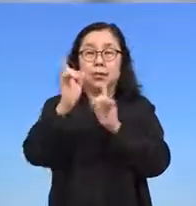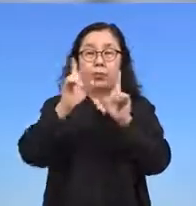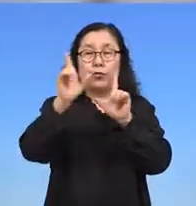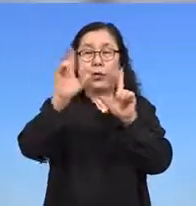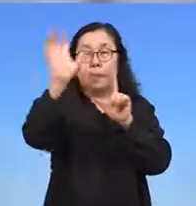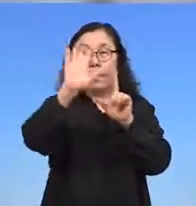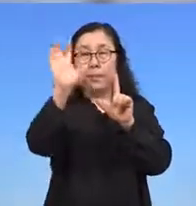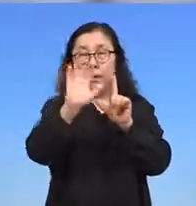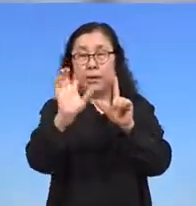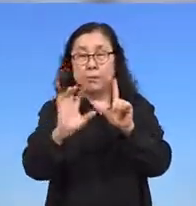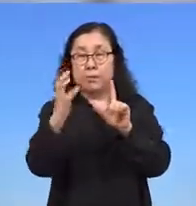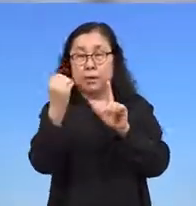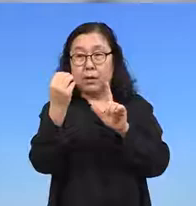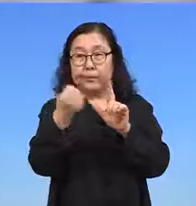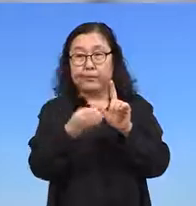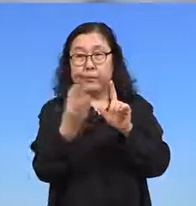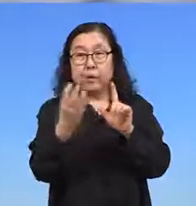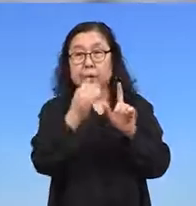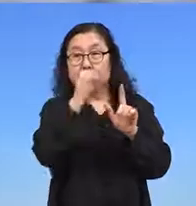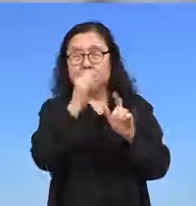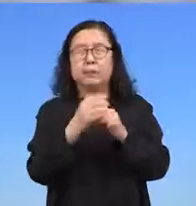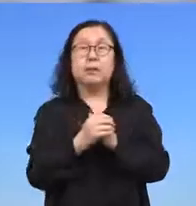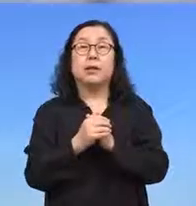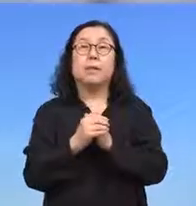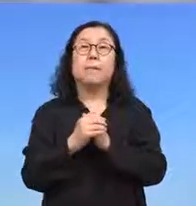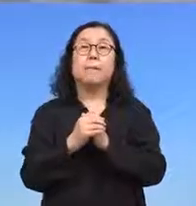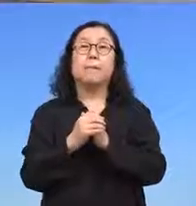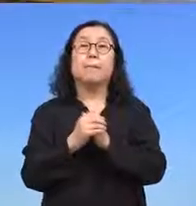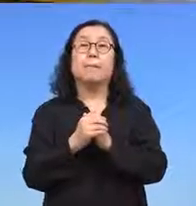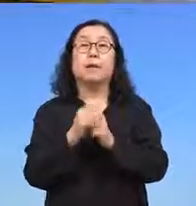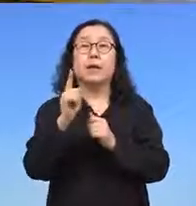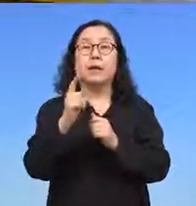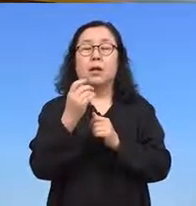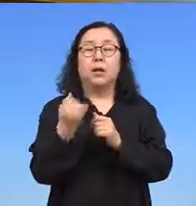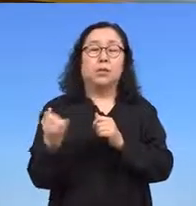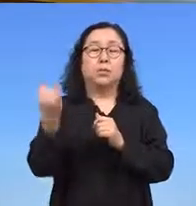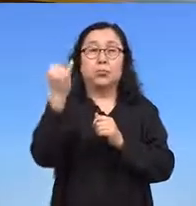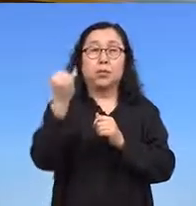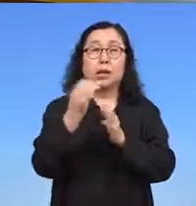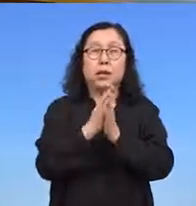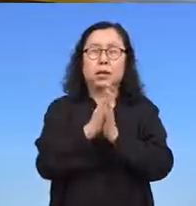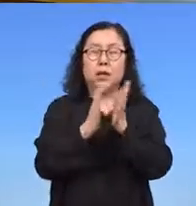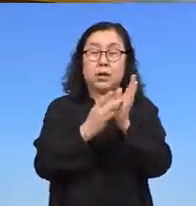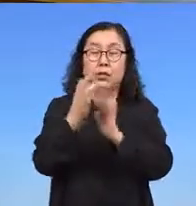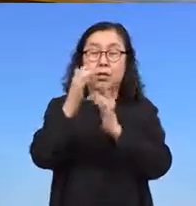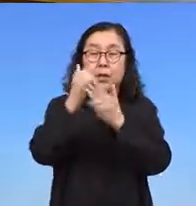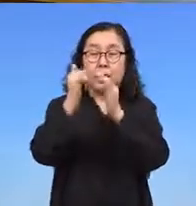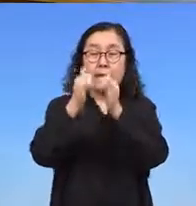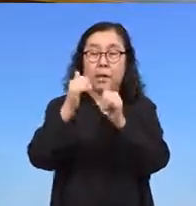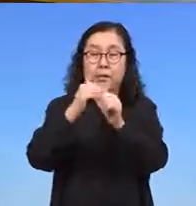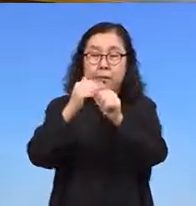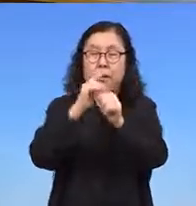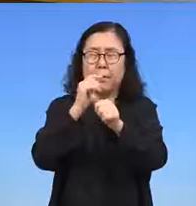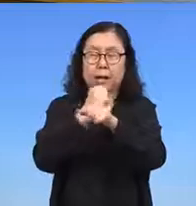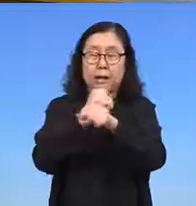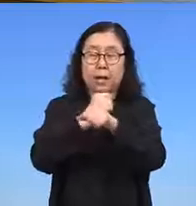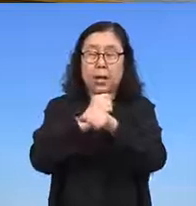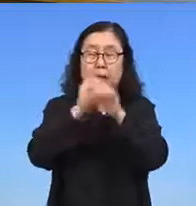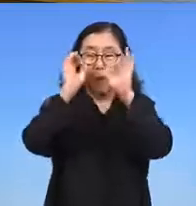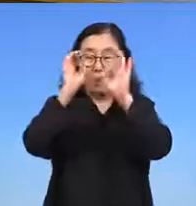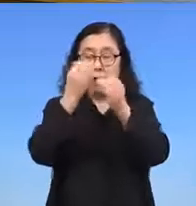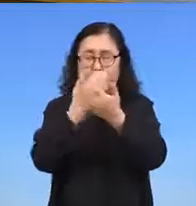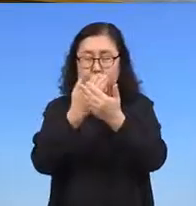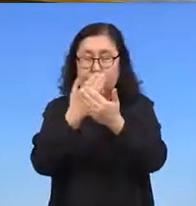들어오는 겁니다. 한번 보시겠습니까? 자, 본문 3절입니다. 이에 그 누이들이 예수께 사람을 보내어 이르되, 그 다음